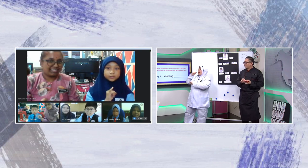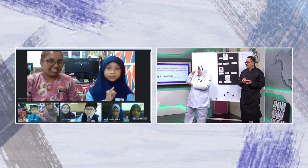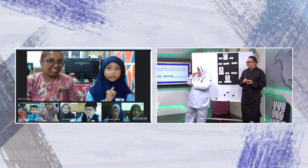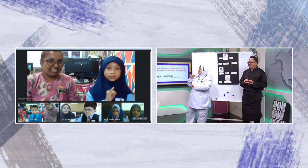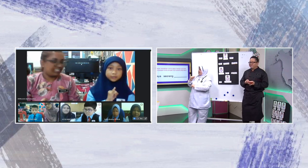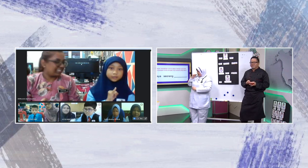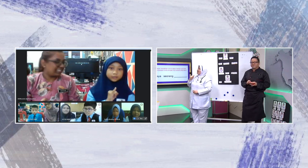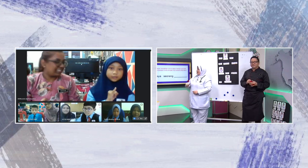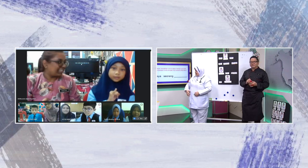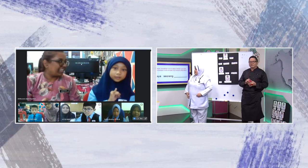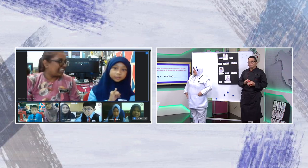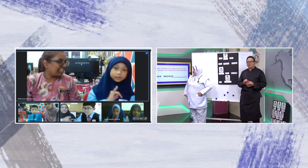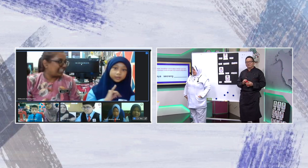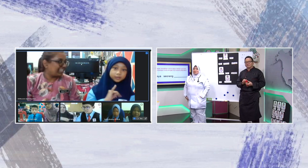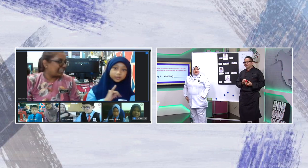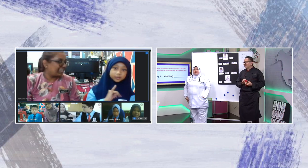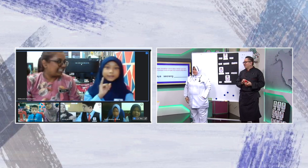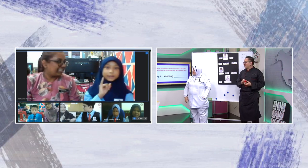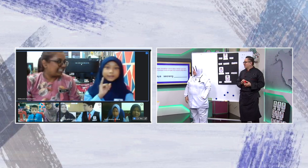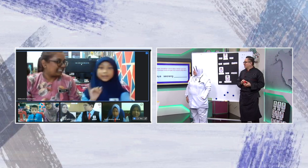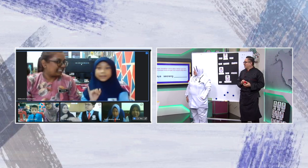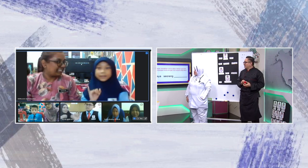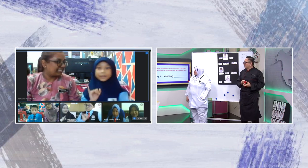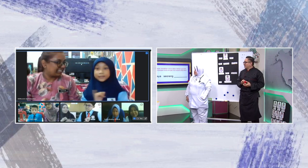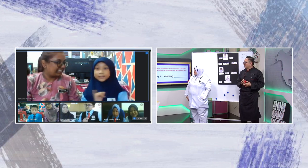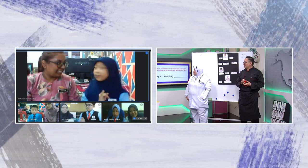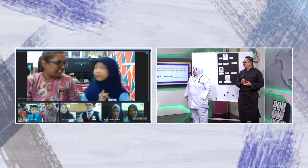cita-cita Anis? Okey. Uh-huh. Okey.